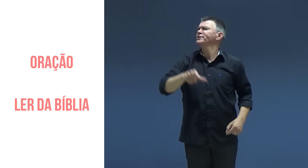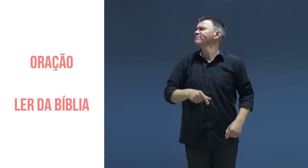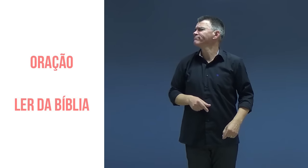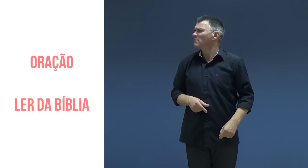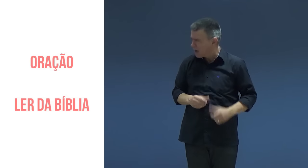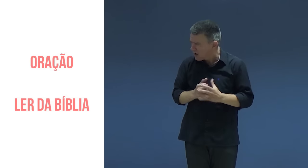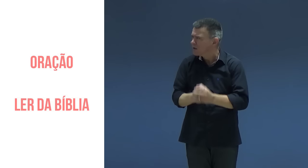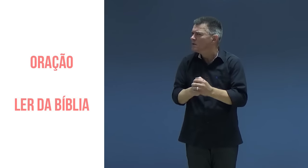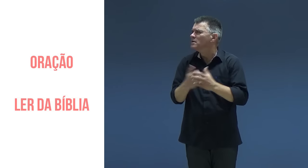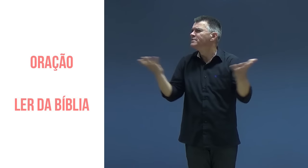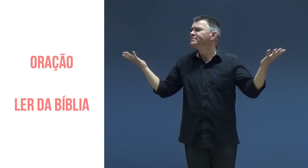Eu acredito em você.